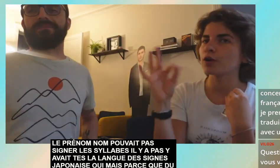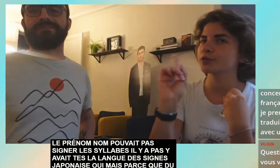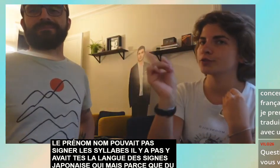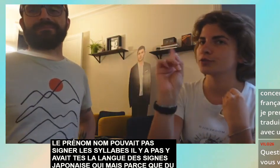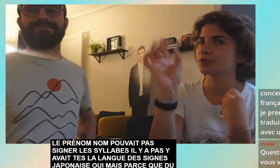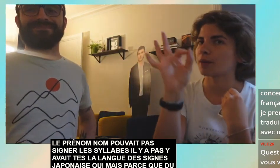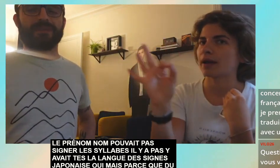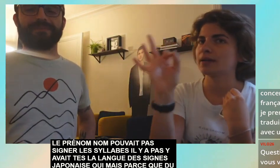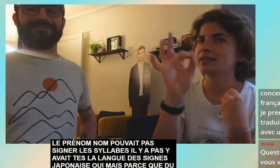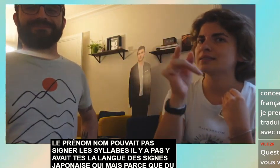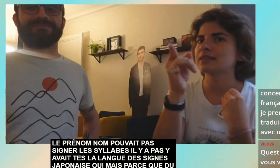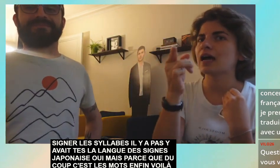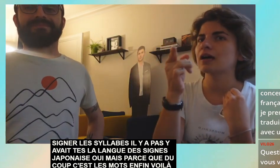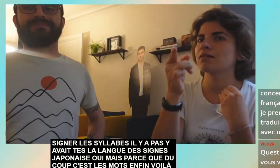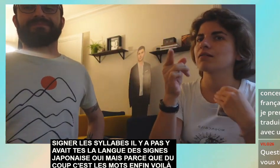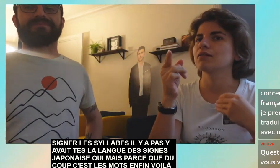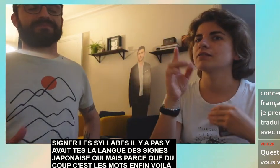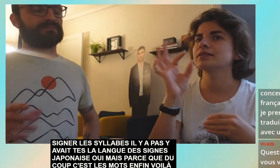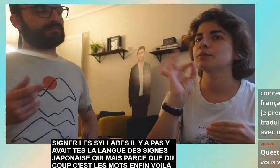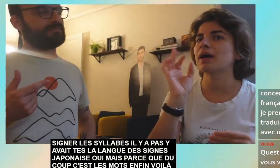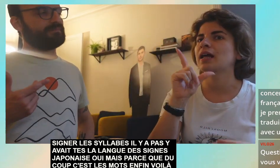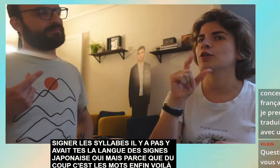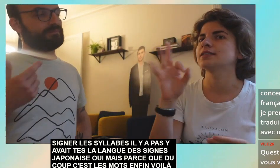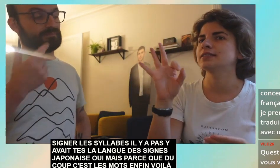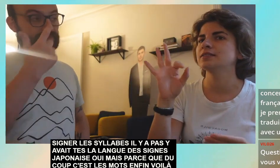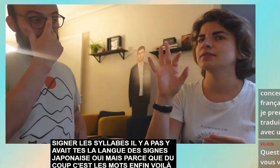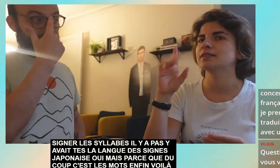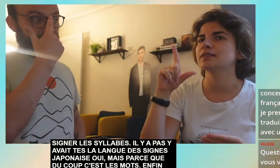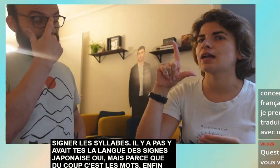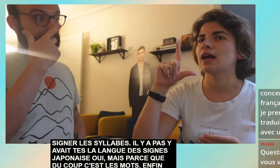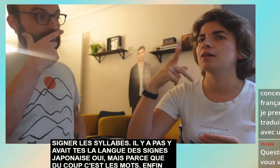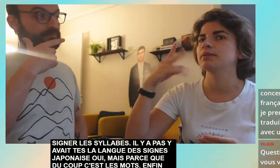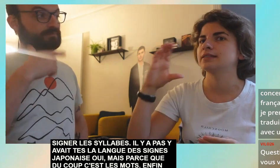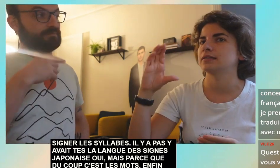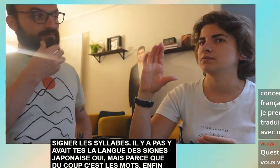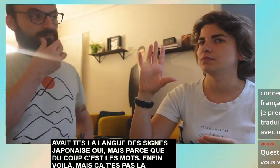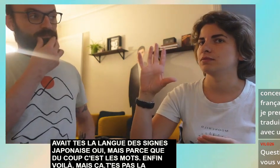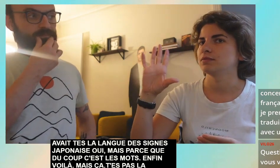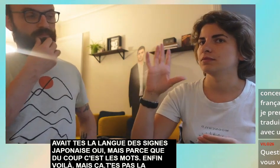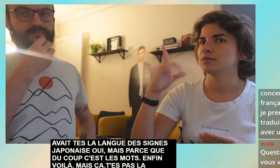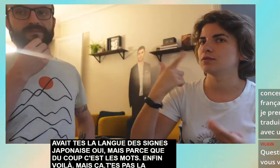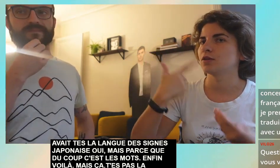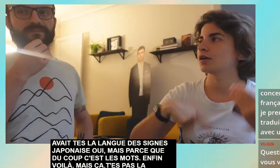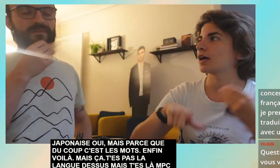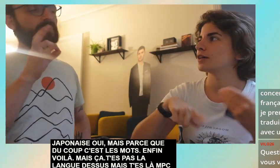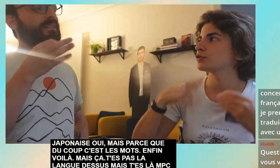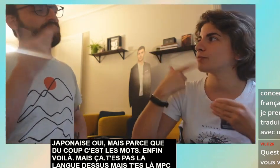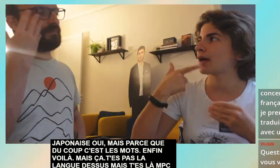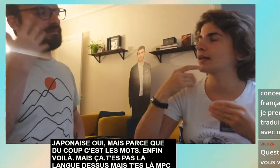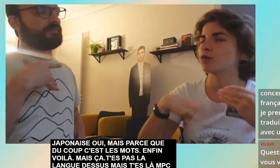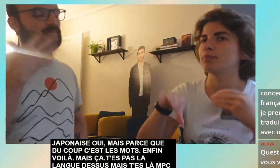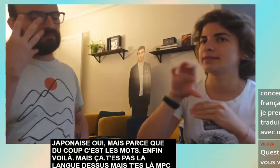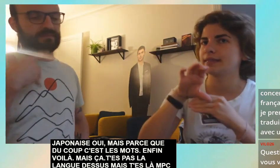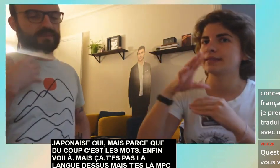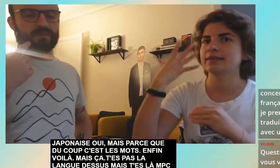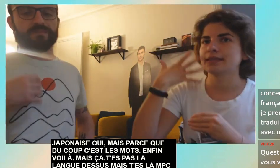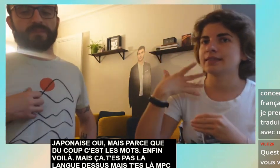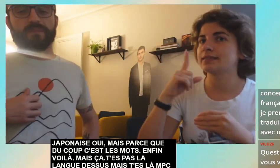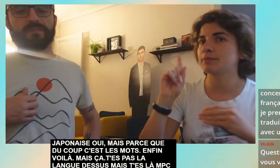France, il n'y a pas. Ça, t'es pas la langue des signes, mais t'es la LPC. Langage, je vais pas aller compléter. Et t'es